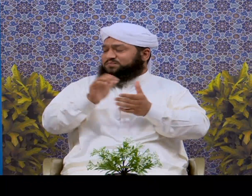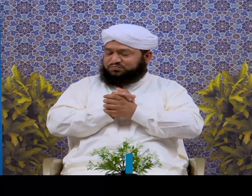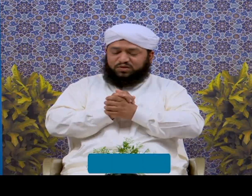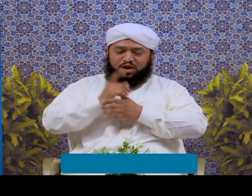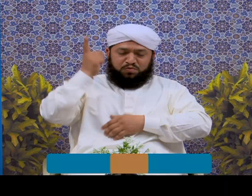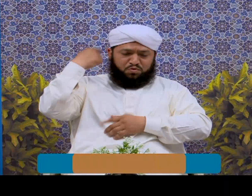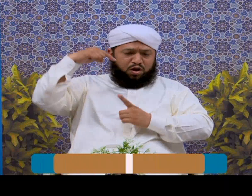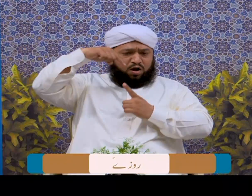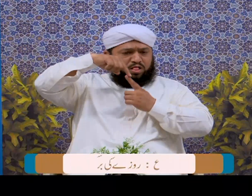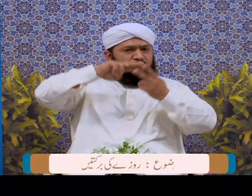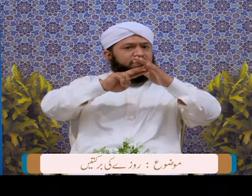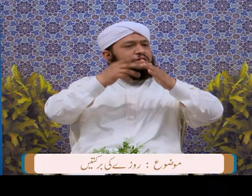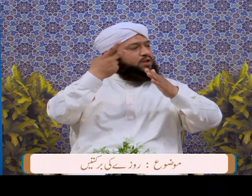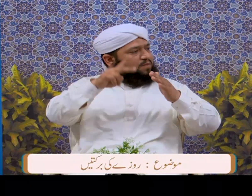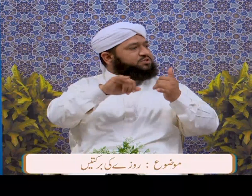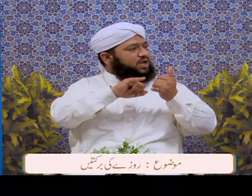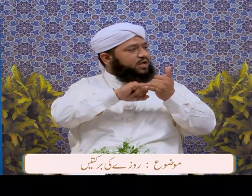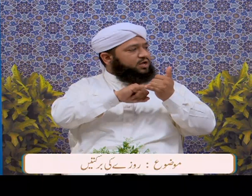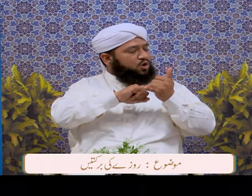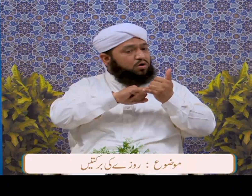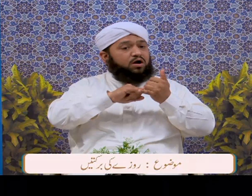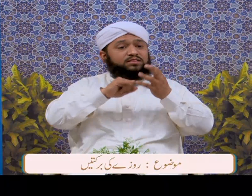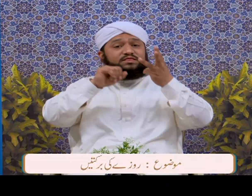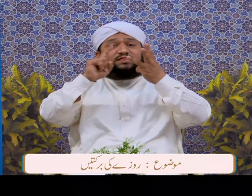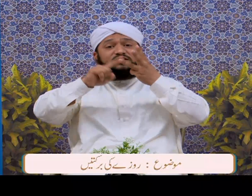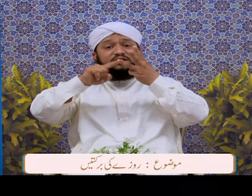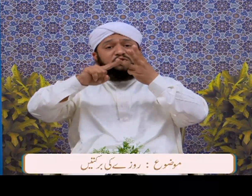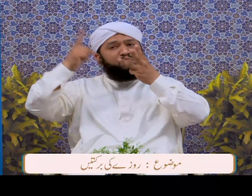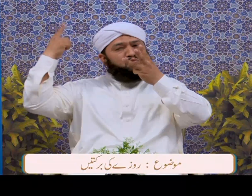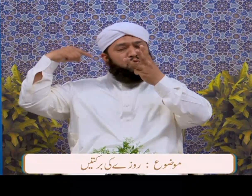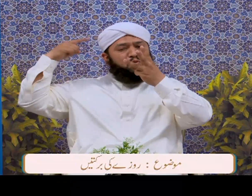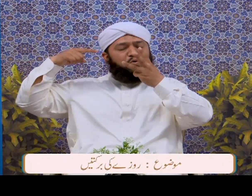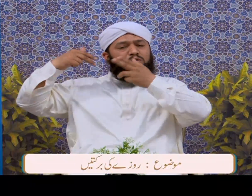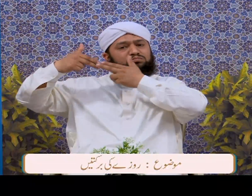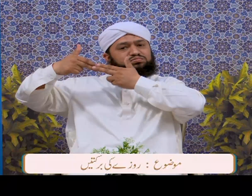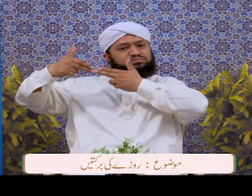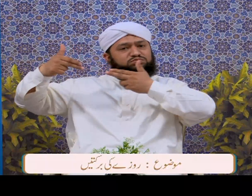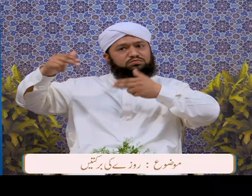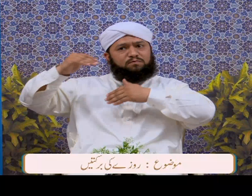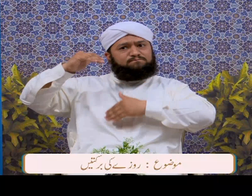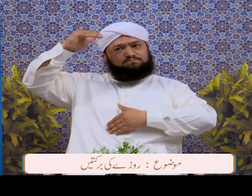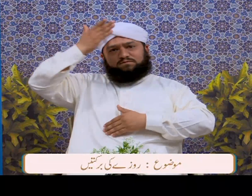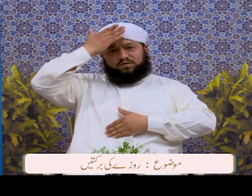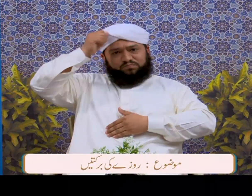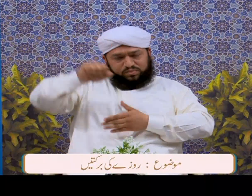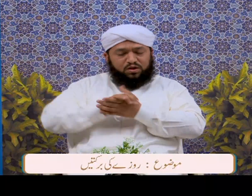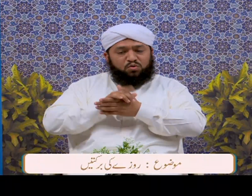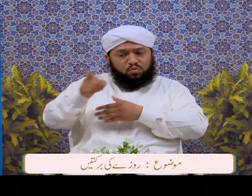رحمۃ اللہ علیہ تیسری صدی ہجری کے بلند رتبہ بزرگ ہیں۔ آپ اپنی زندگی کا ایک حیرت انگیز اور سبق آموز